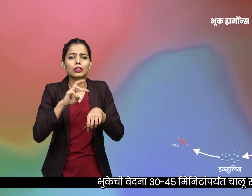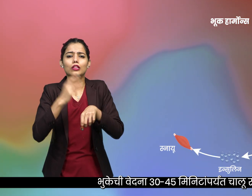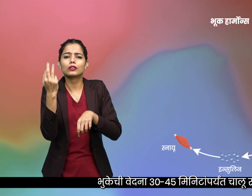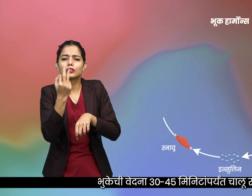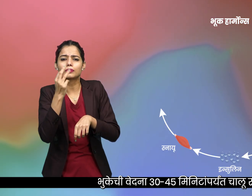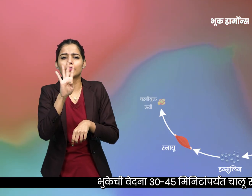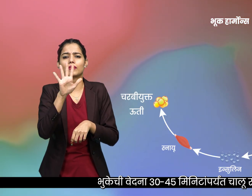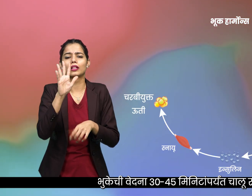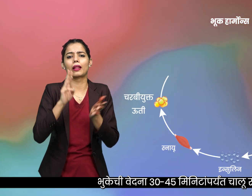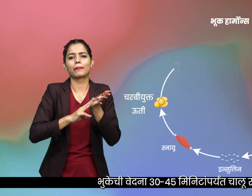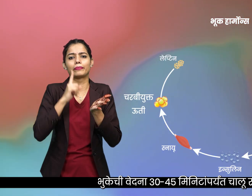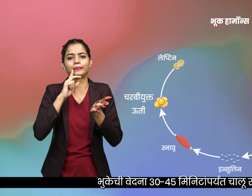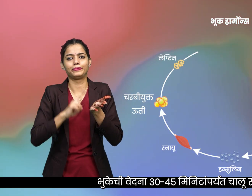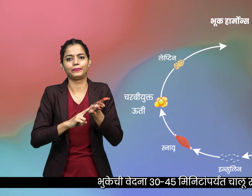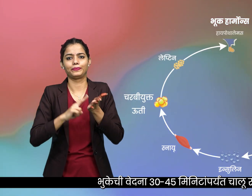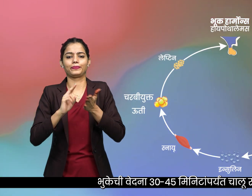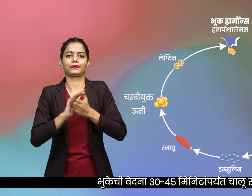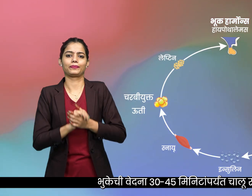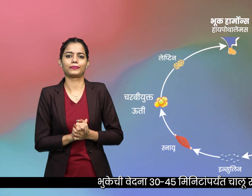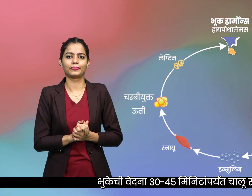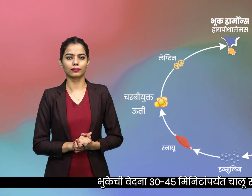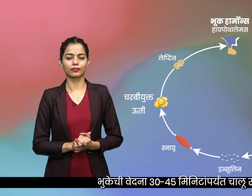ते 45 मिनिटांपर्यंत चालू राहते.